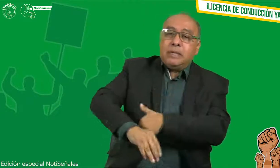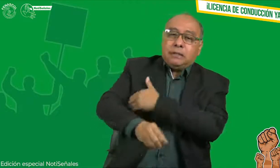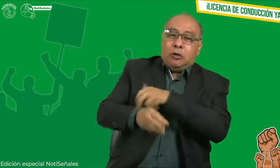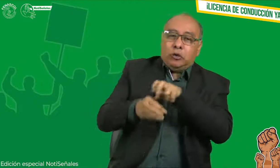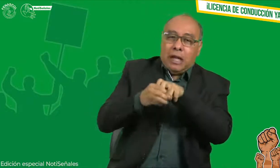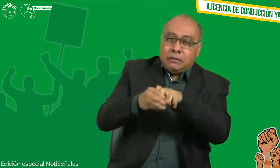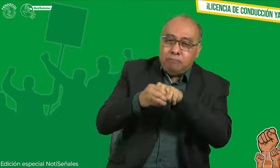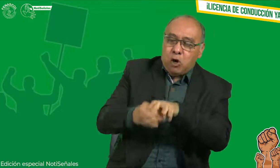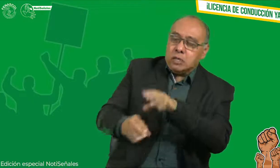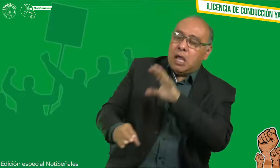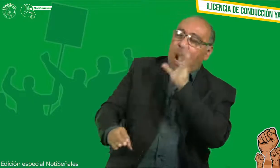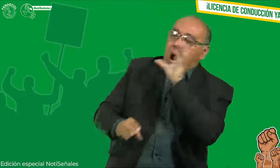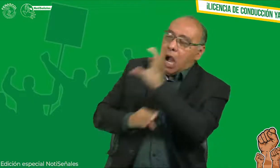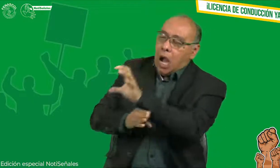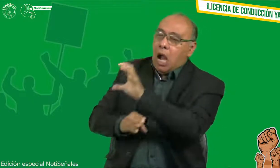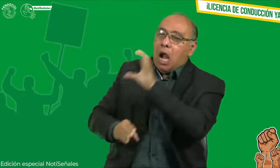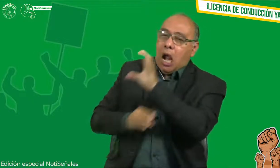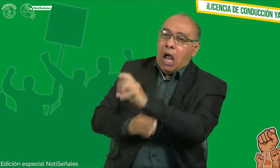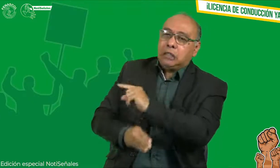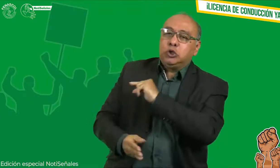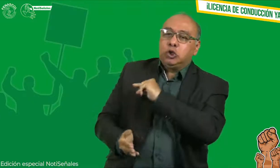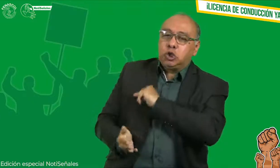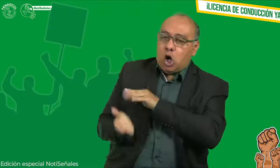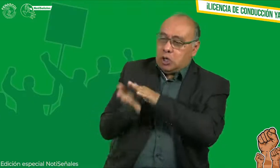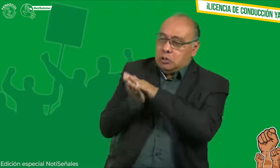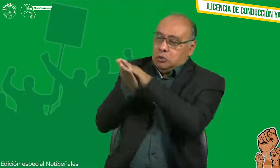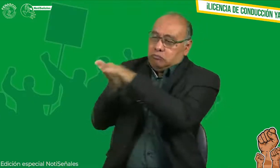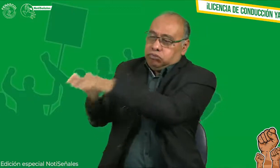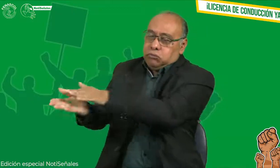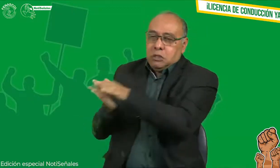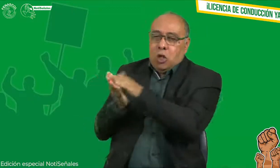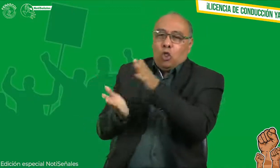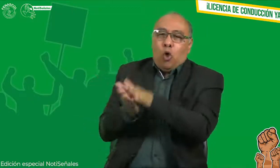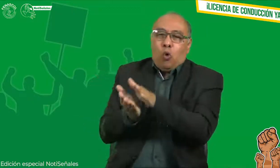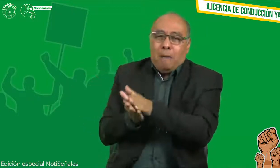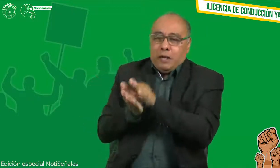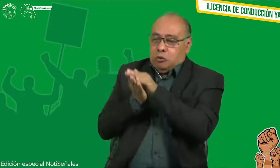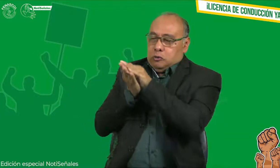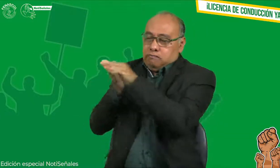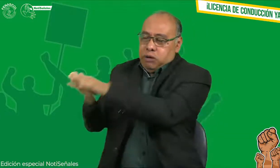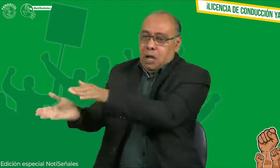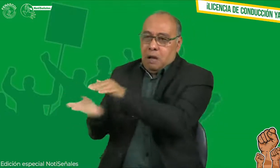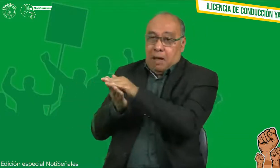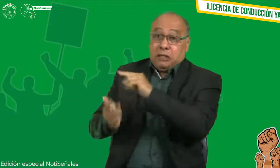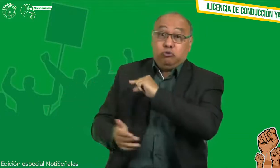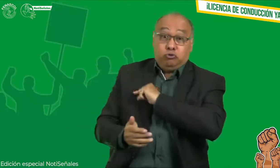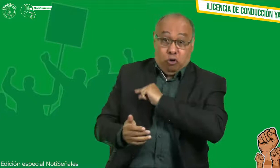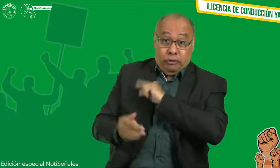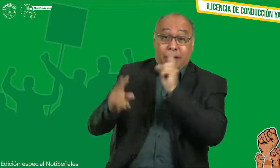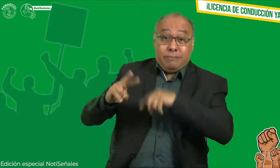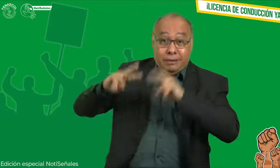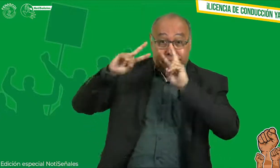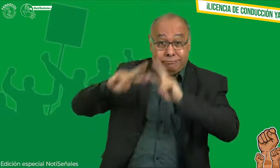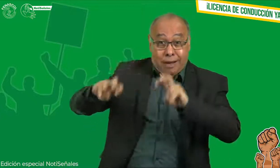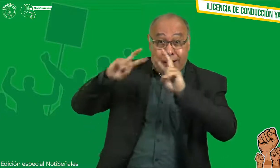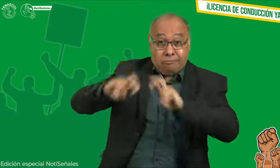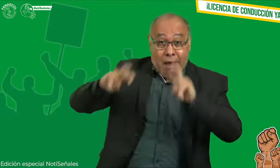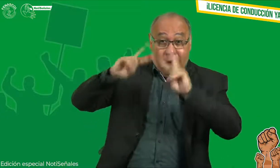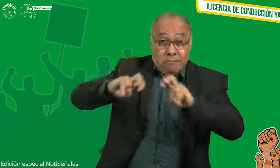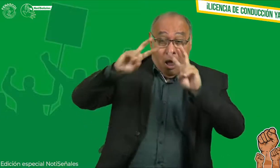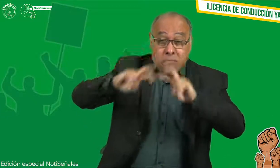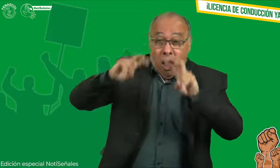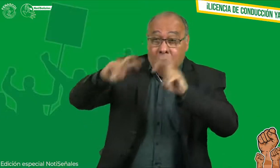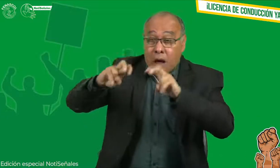Durante 16 años insistimos a los diferentes ministerios de transporte encargados por